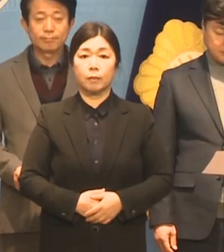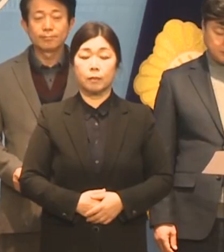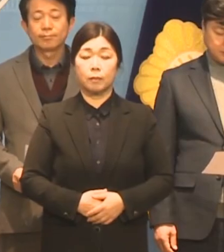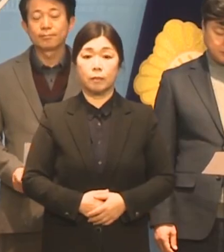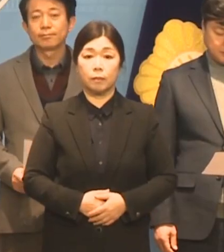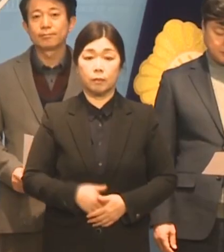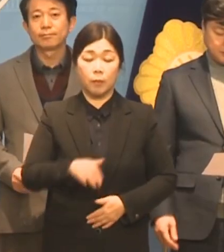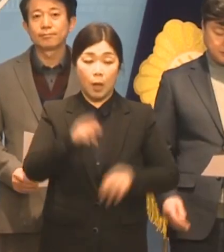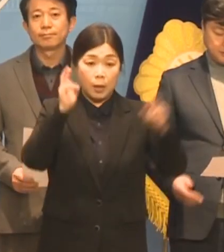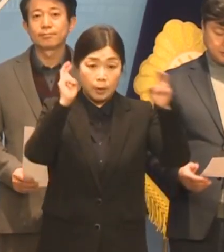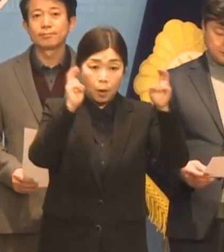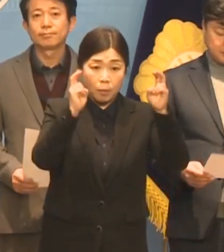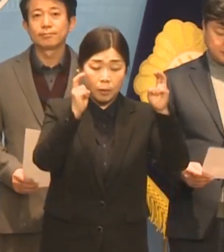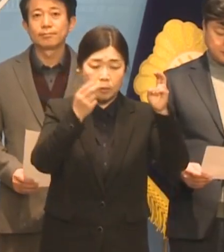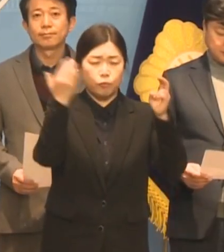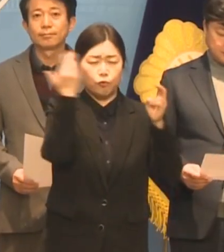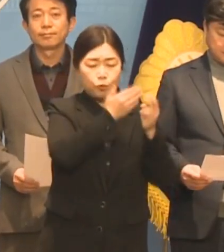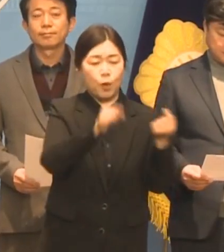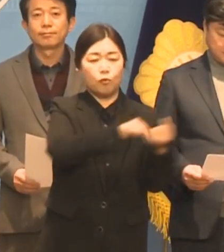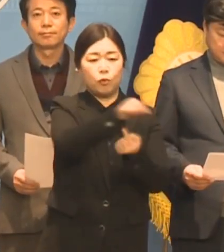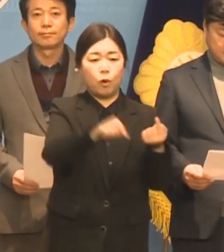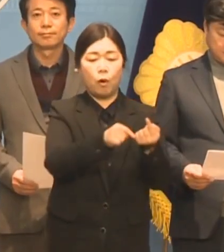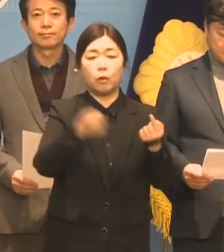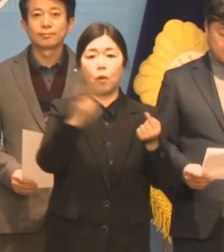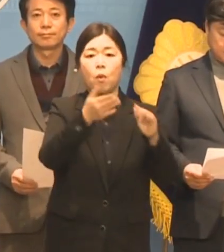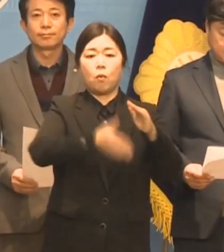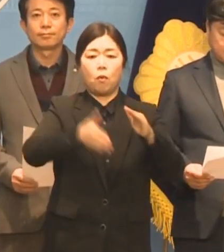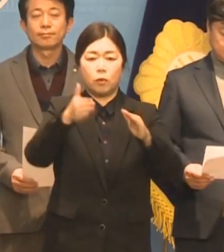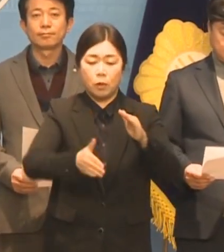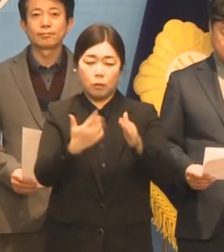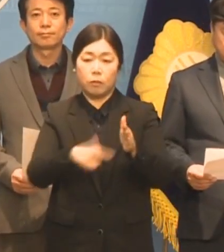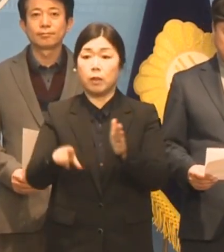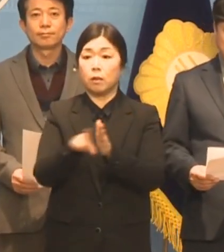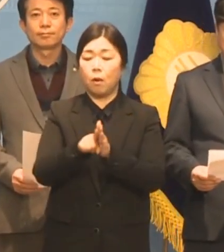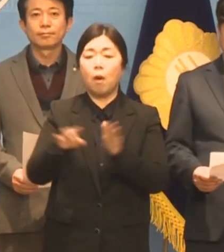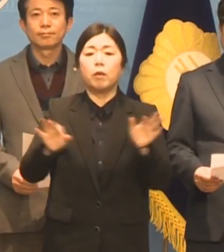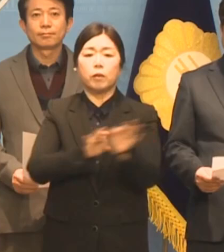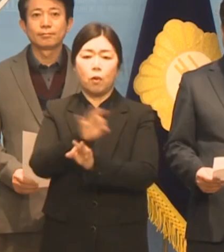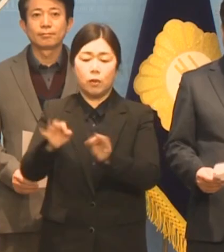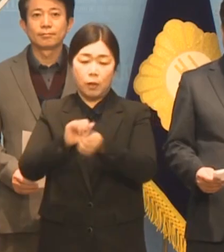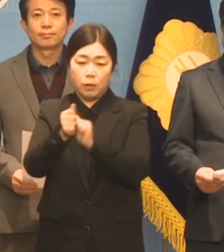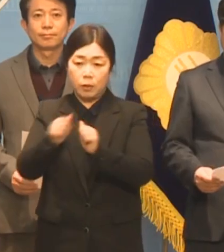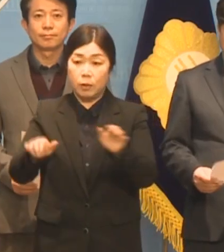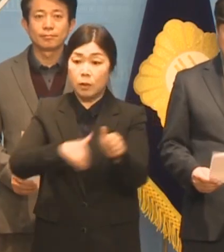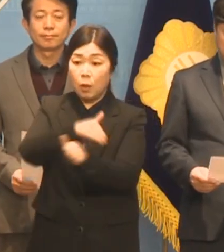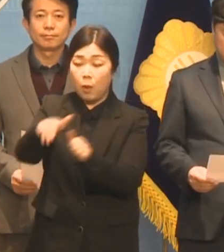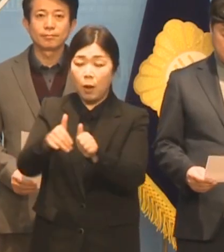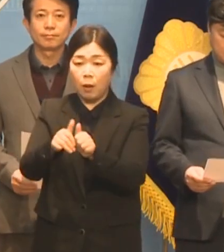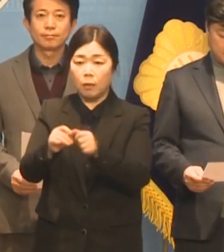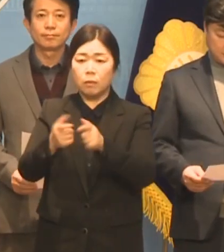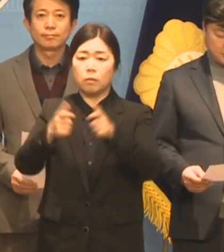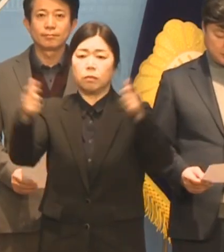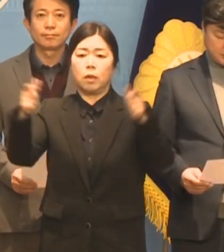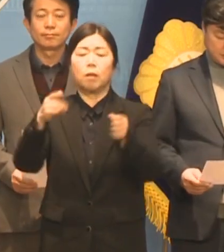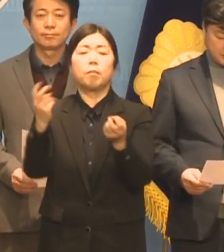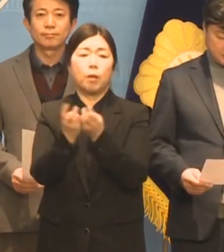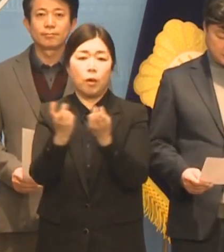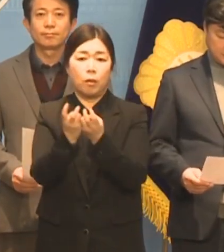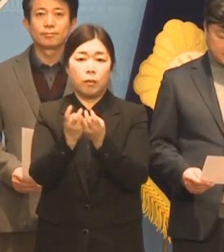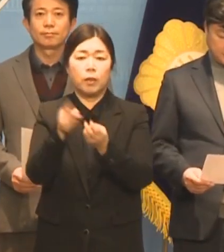우리 기업의 투명성과 공정성을 높이는 것이 우리 경제와 증시를 살리는 길이고 그것이